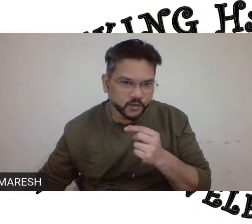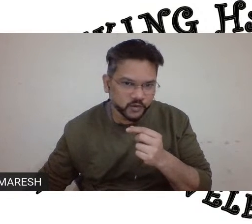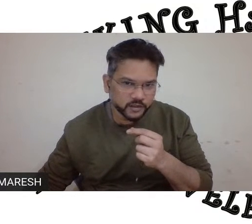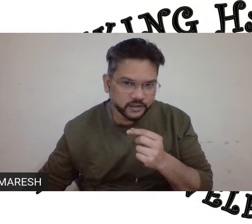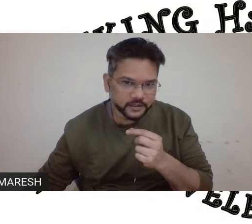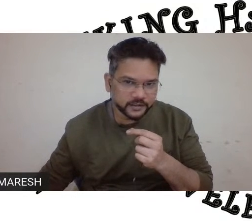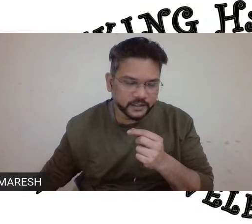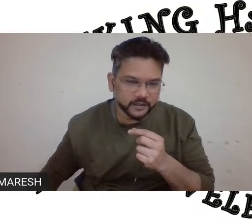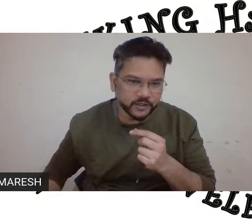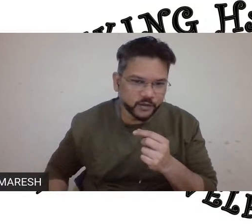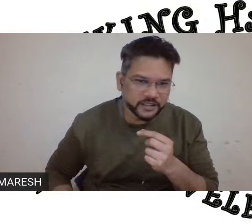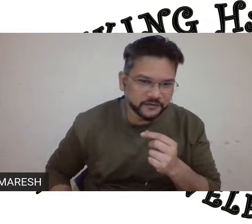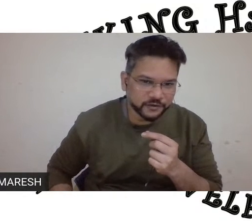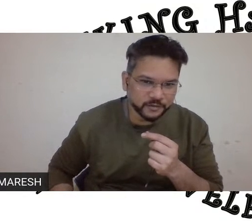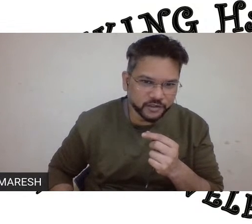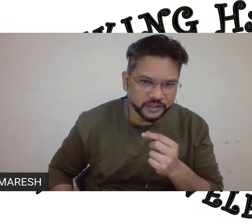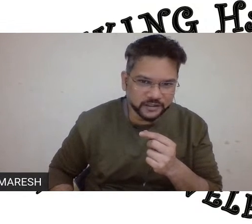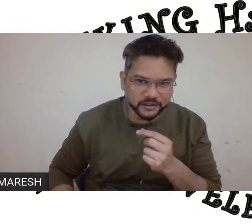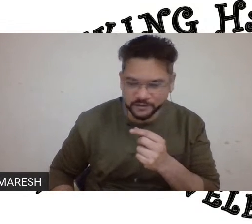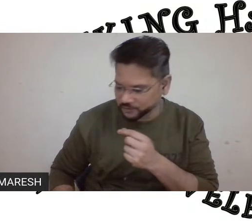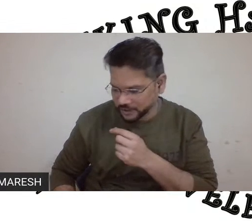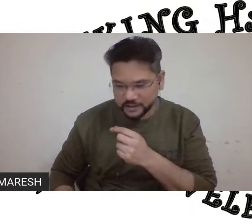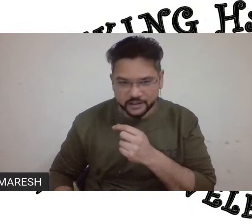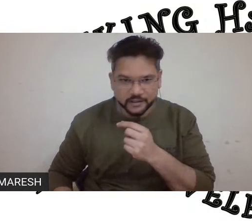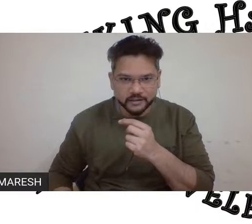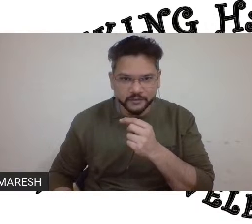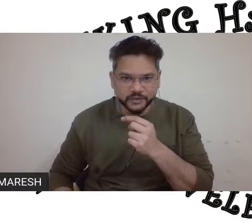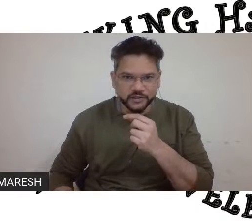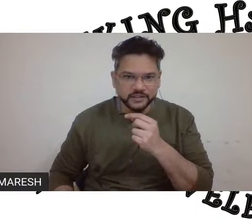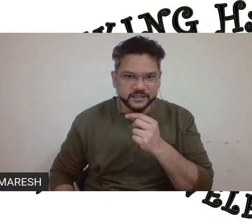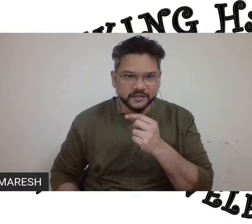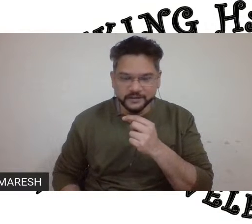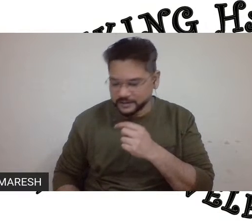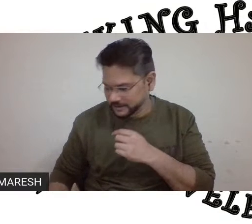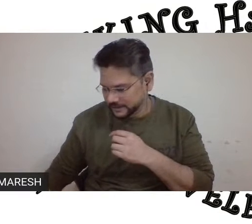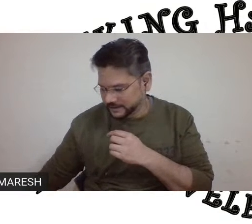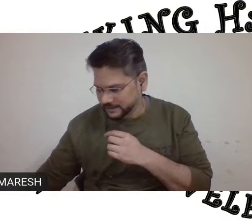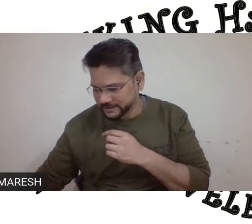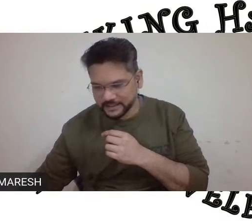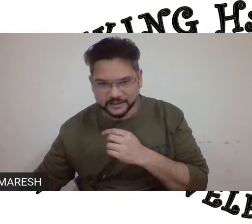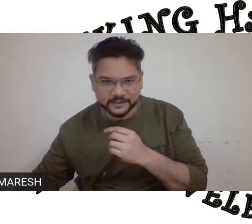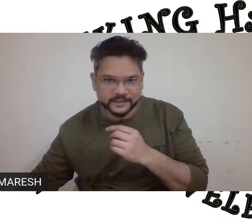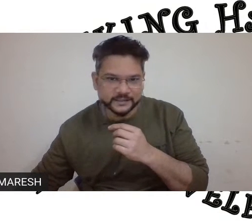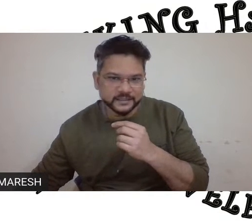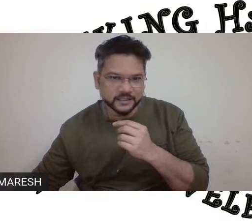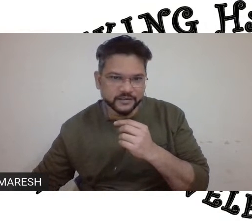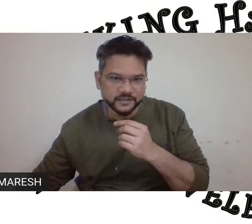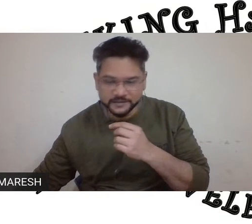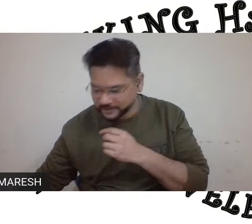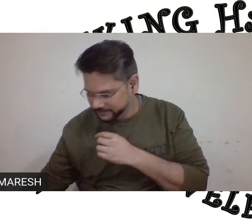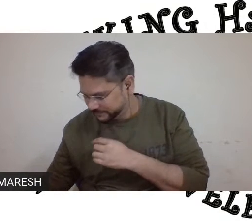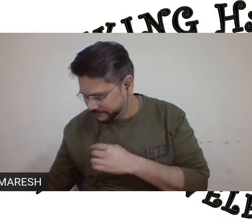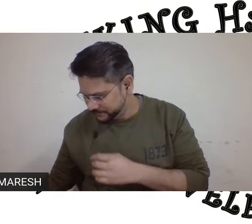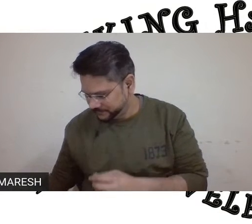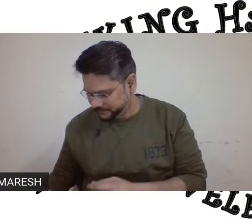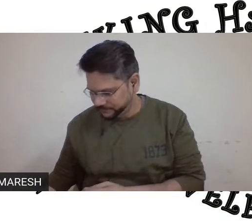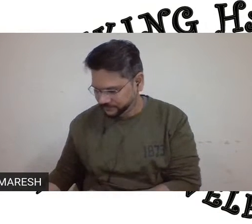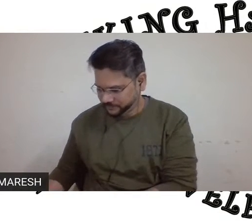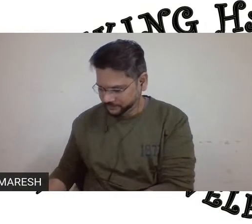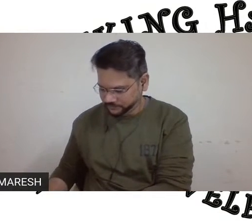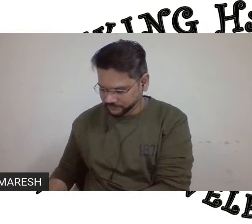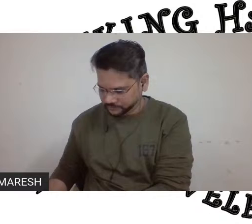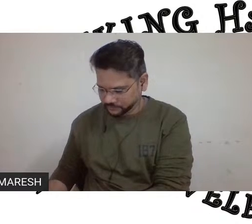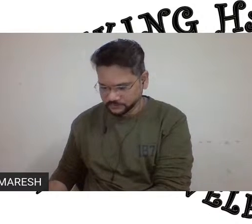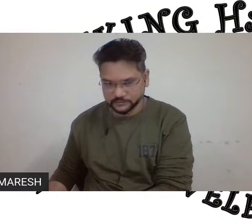I'm Yes. audible? Yeah, we are जी, waiting over for to the moderator to जी, appear on the okay. screen. Yeah. जी, जी, yes, yes. Yeah.